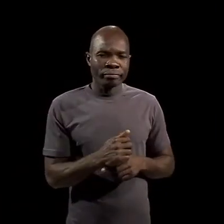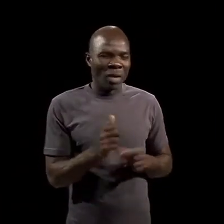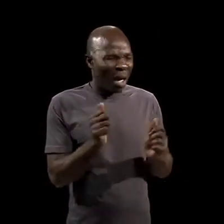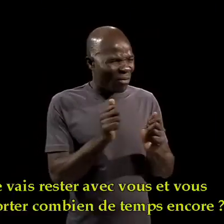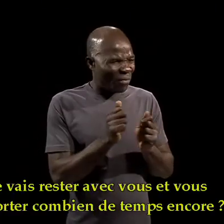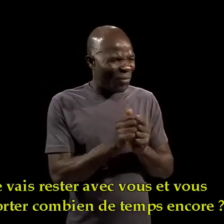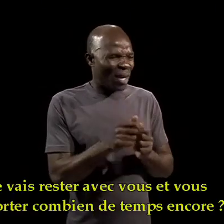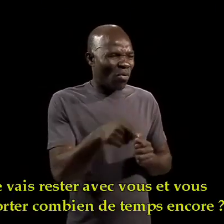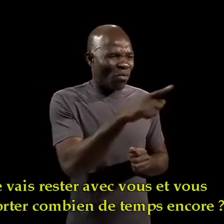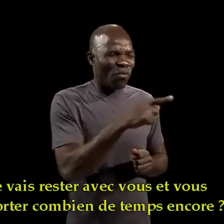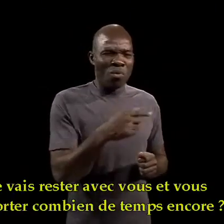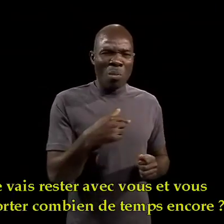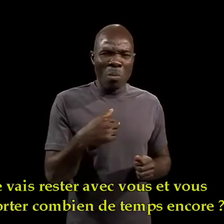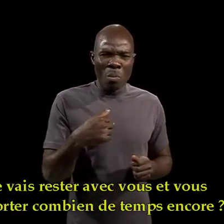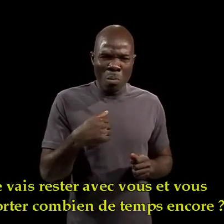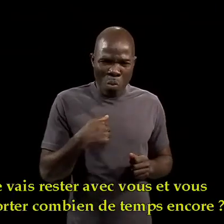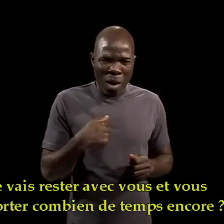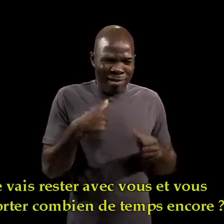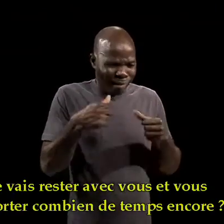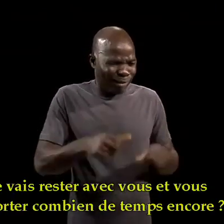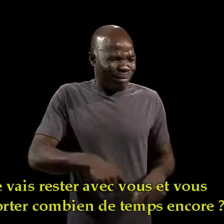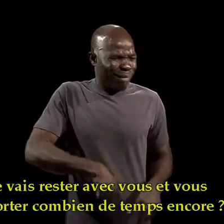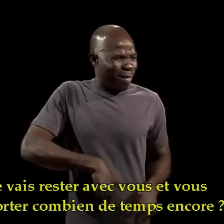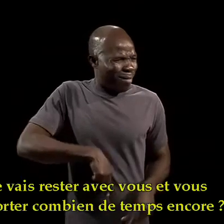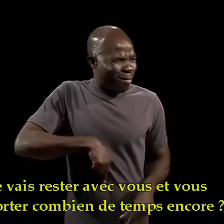Je vais rester avec vous, et vous supporter combien de temps encore?